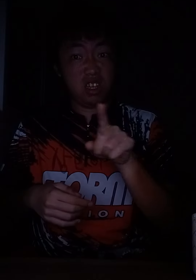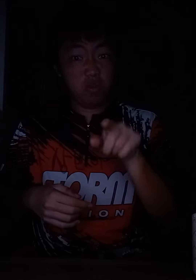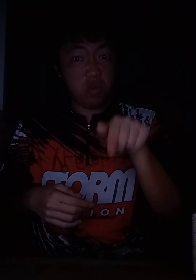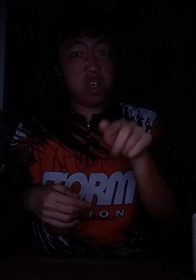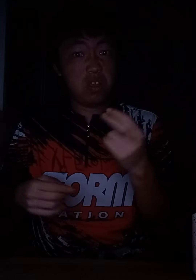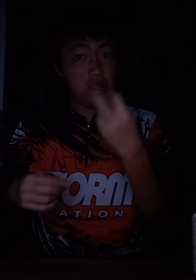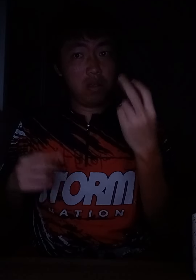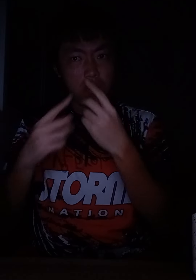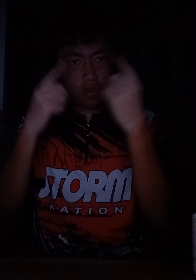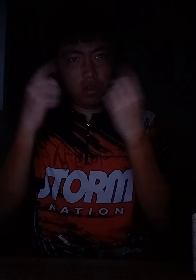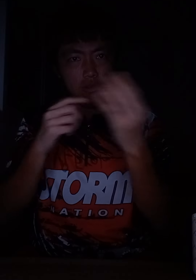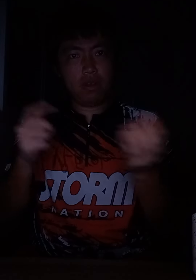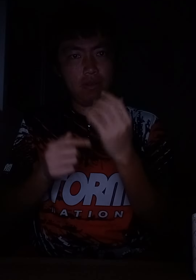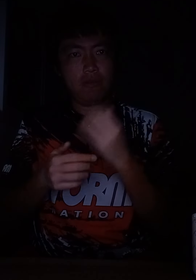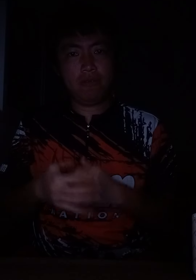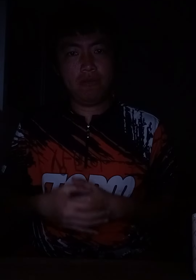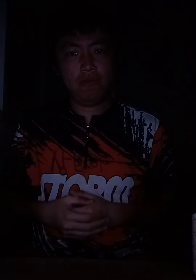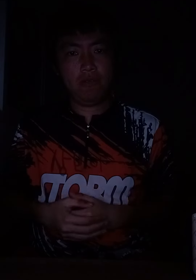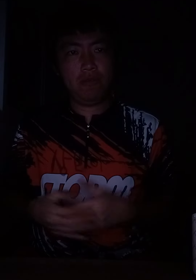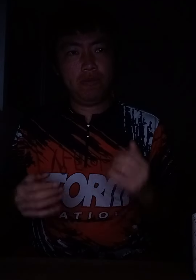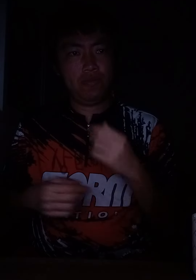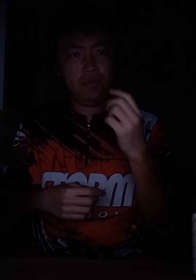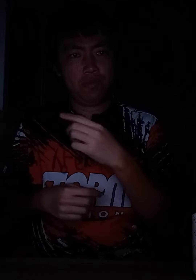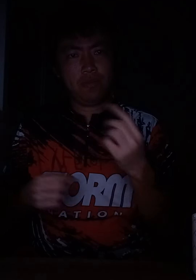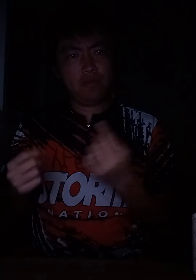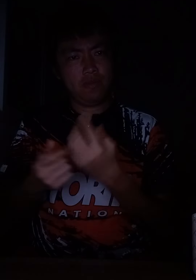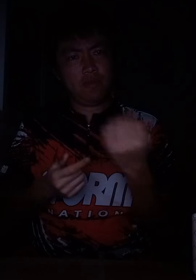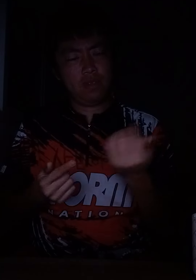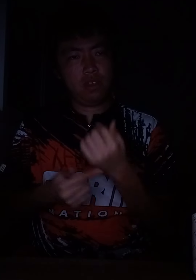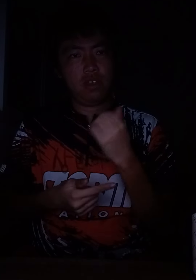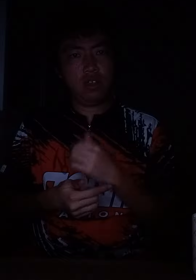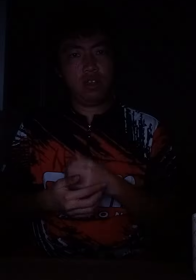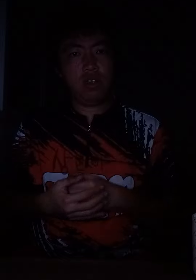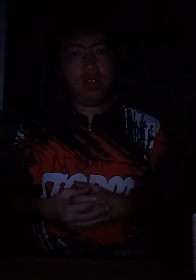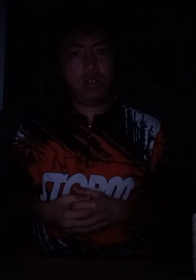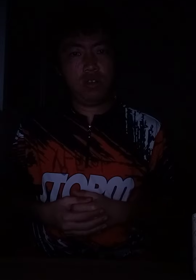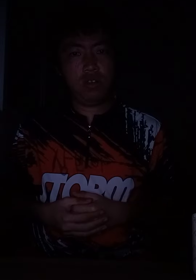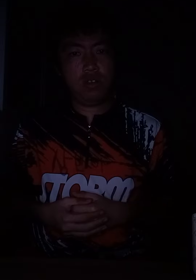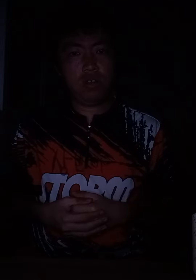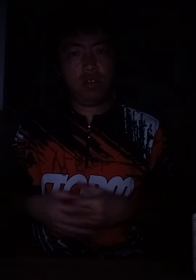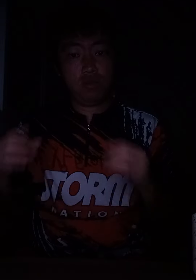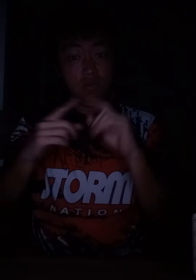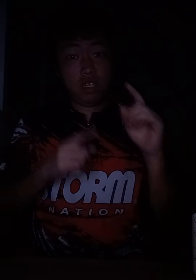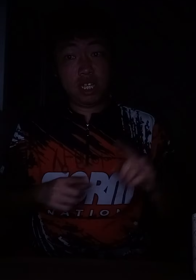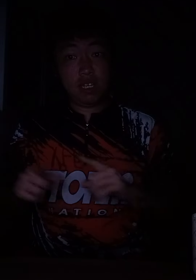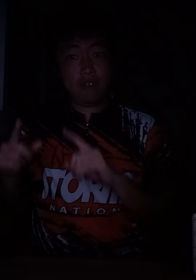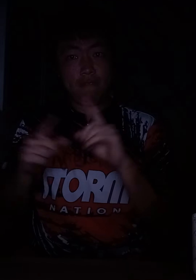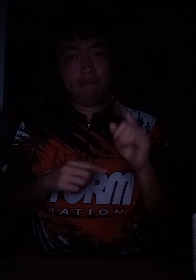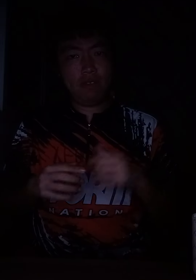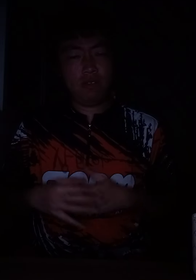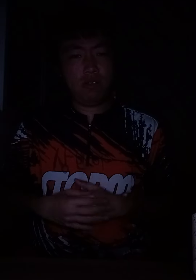하냐 하면서 약주도 하셨는지 알겠어 자기가 쓰면 되잖아. 문제의 남성은 곧바로 가게를